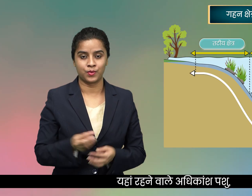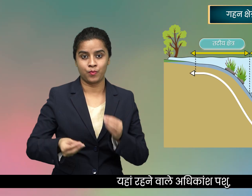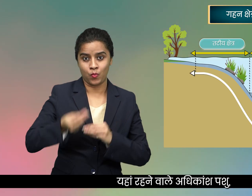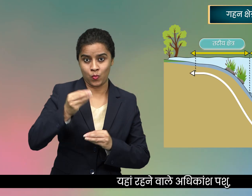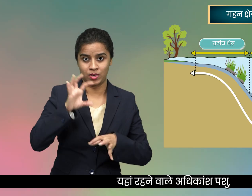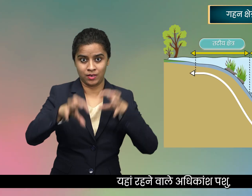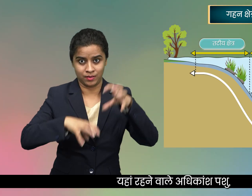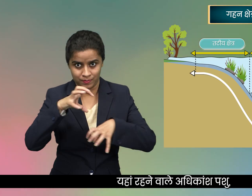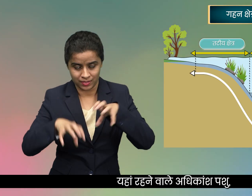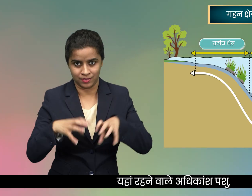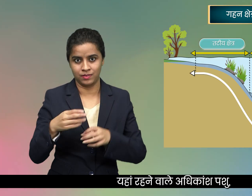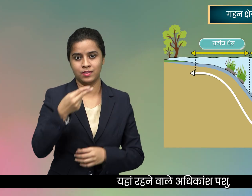यहाँ रहने वाले अधिकांश पशु